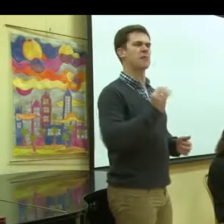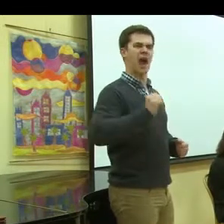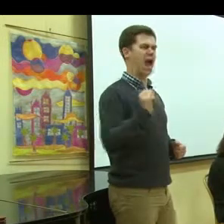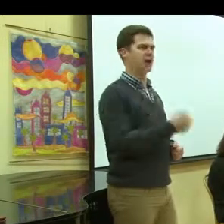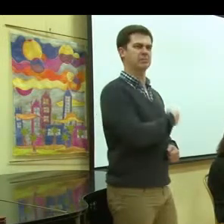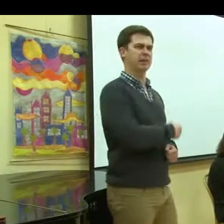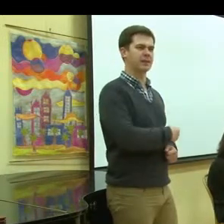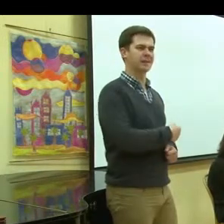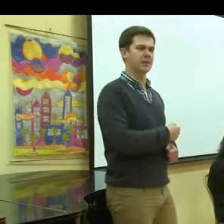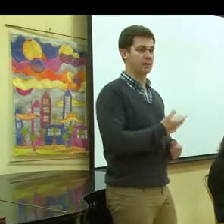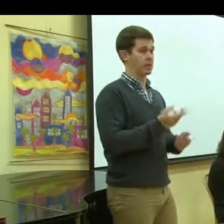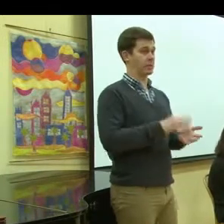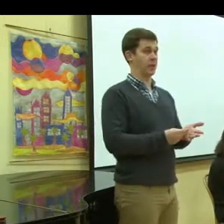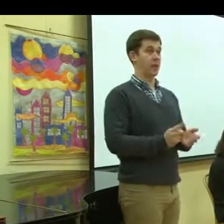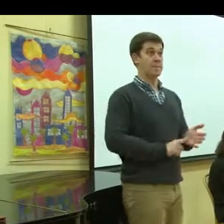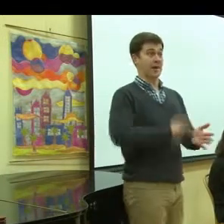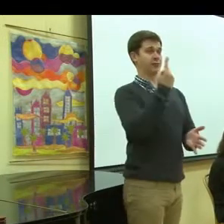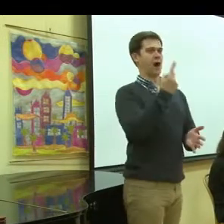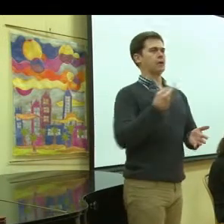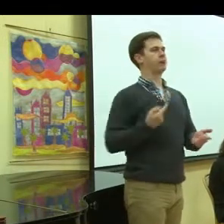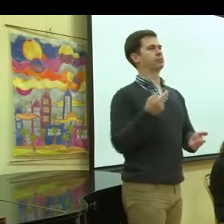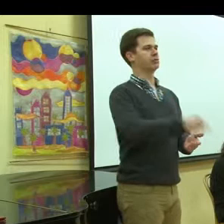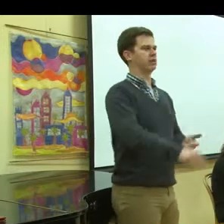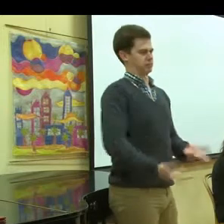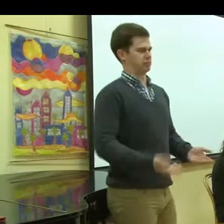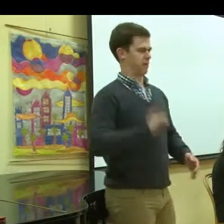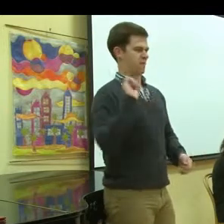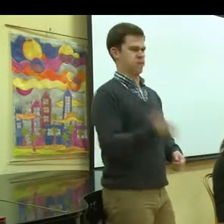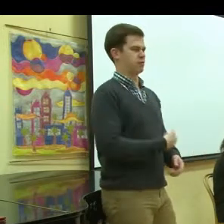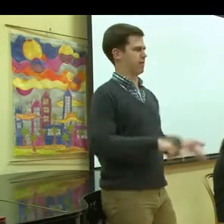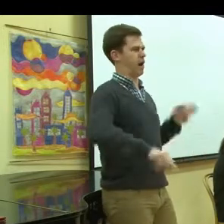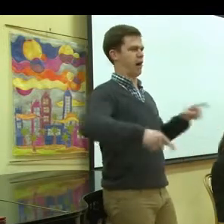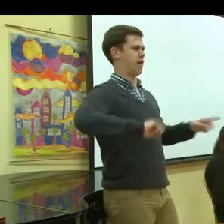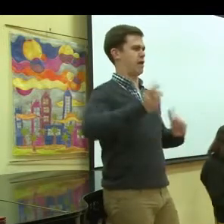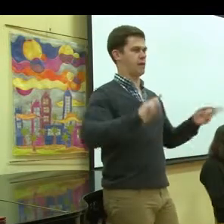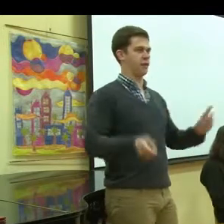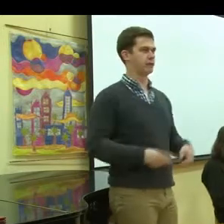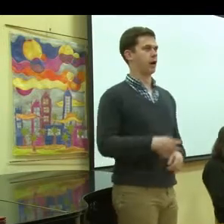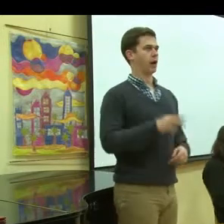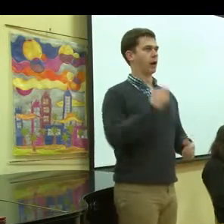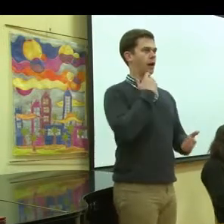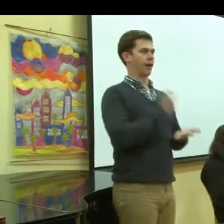można już na pierwszej lekcji, podczas pierwszych zajęć, zatańczyć tango dobrze?